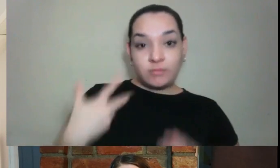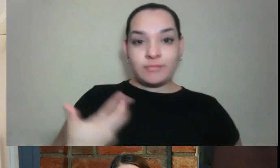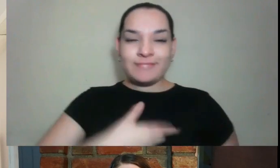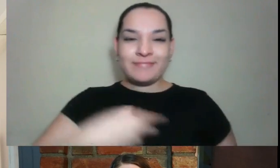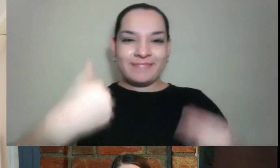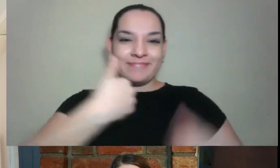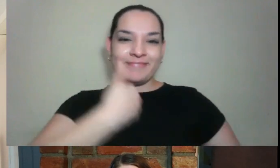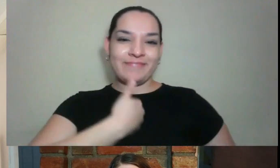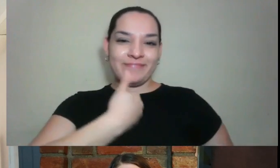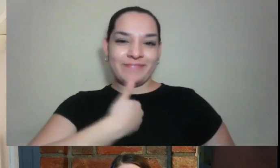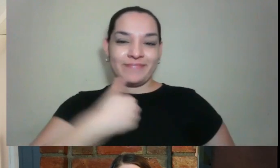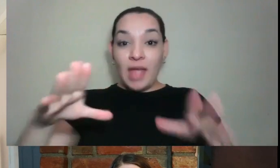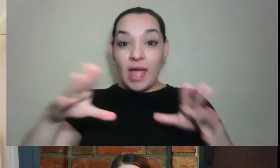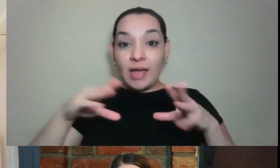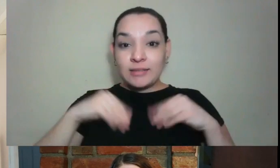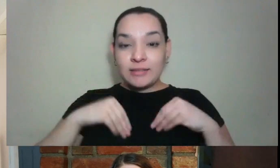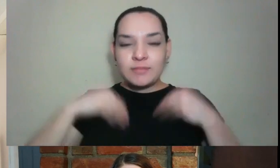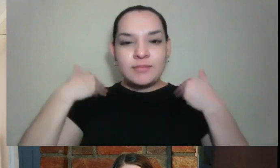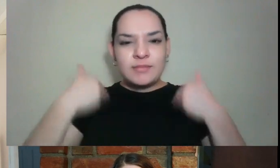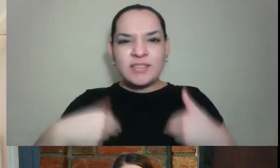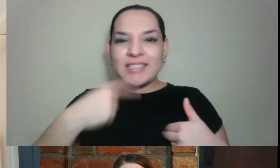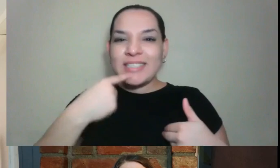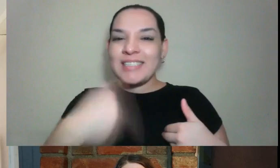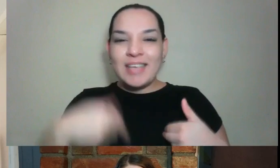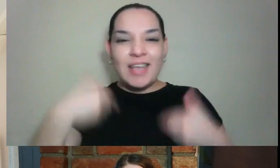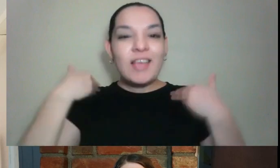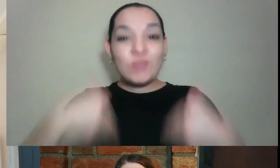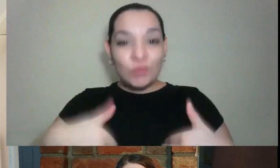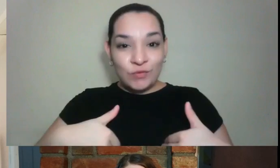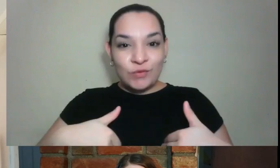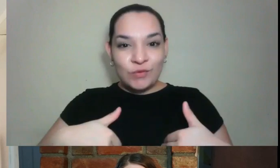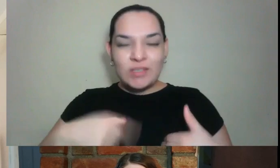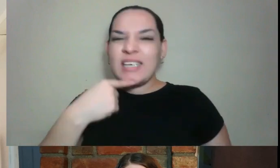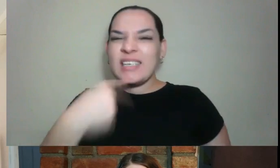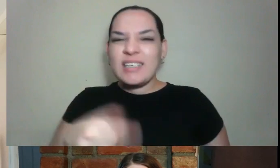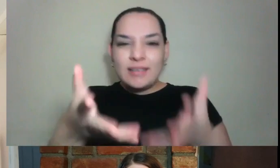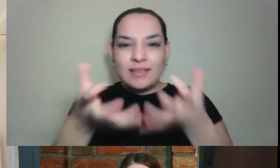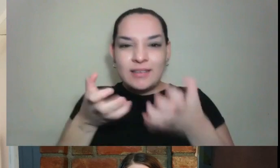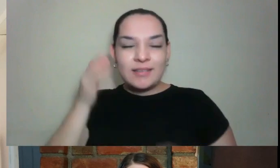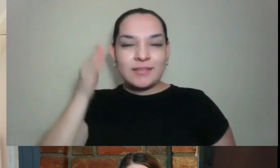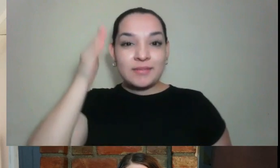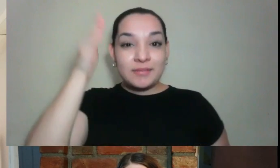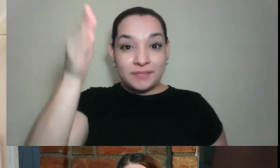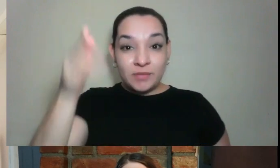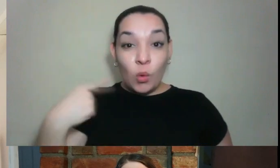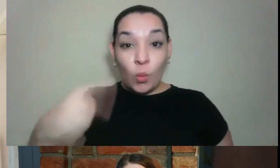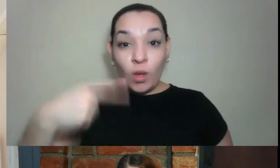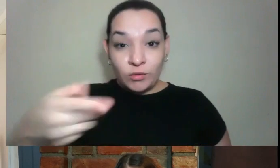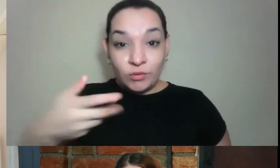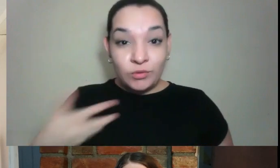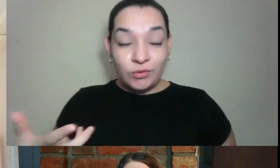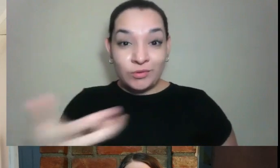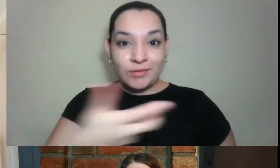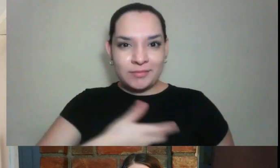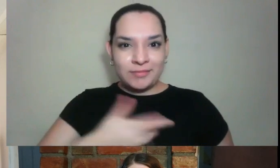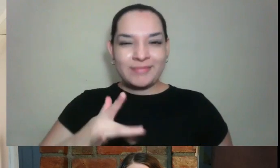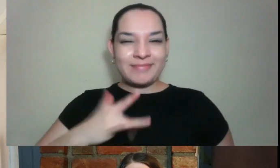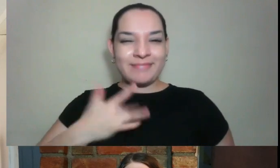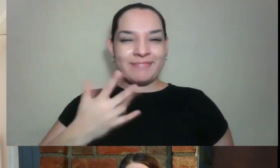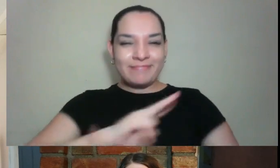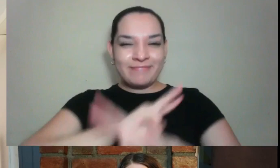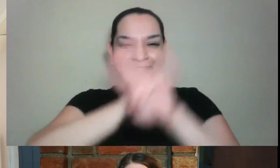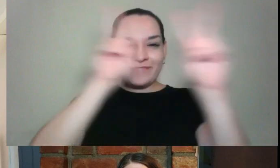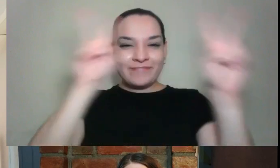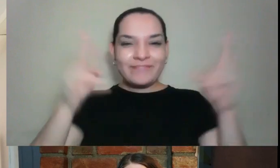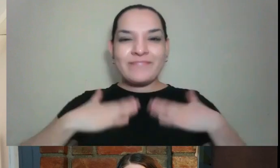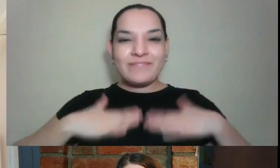asumirnos y aceptar quiénes somos y quiénes queremos ser. Cuando estemos tranquilos y